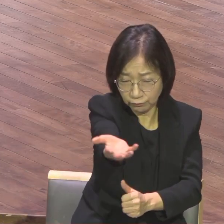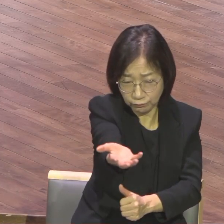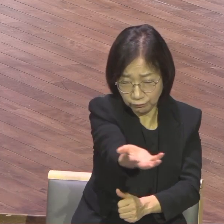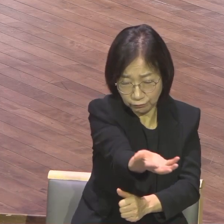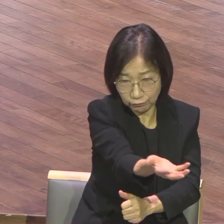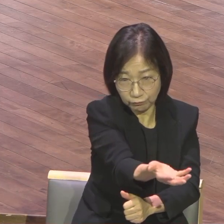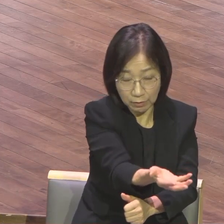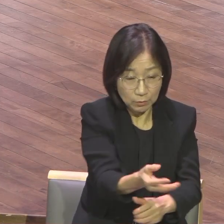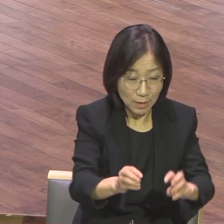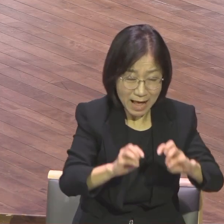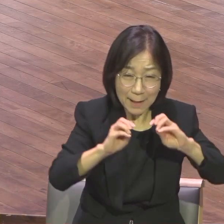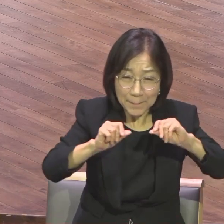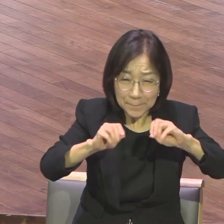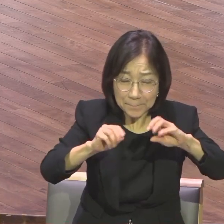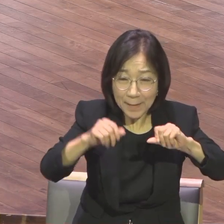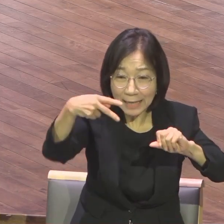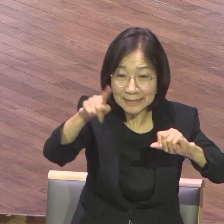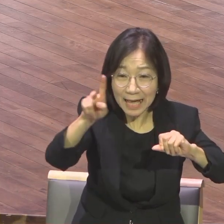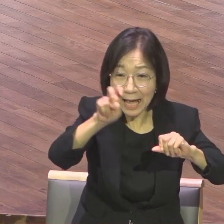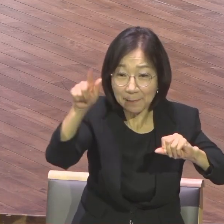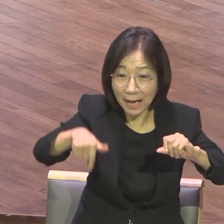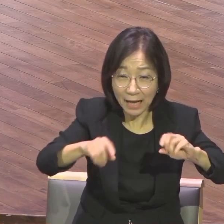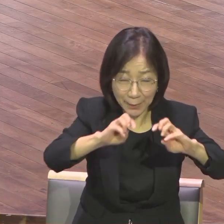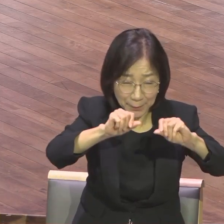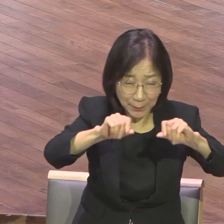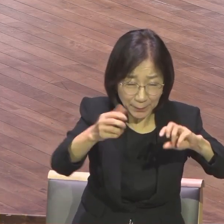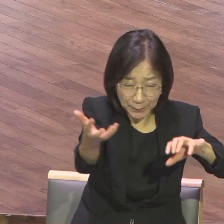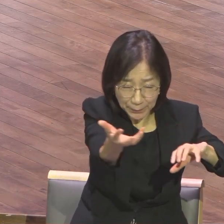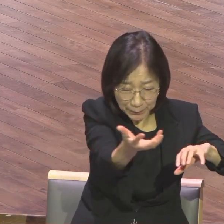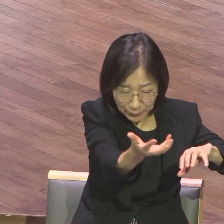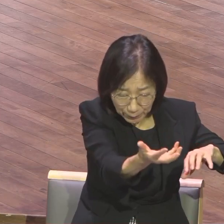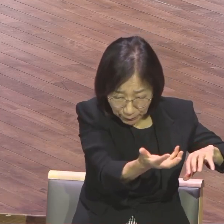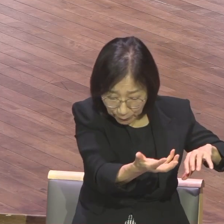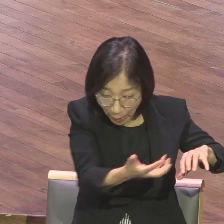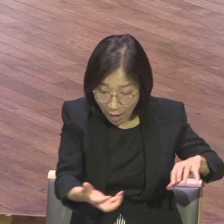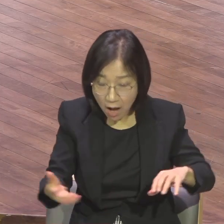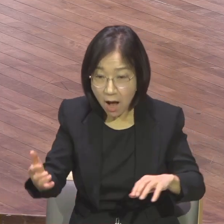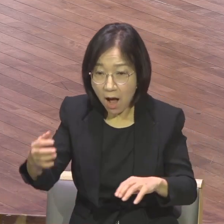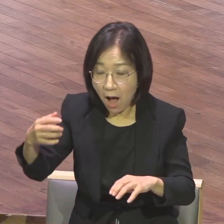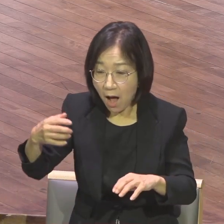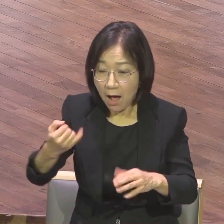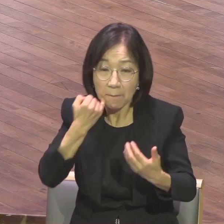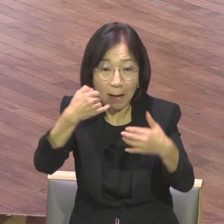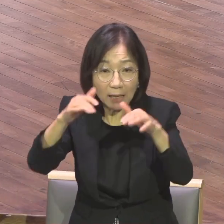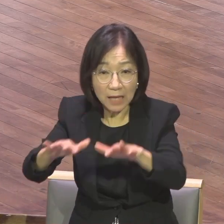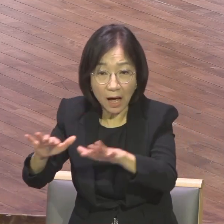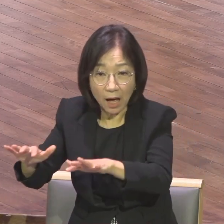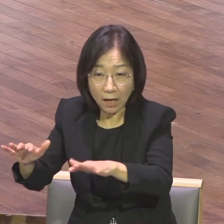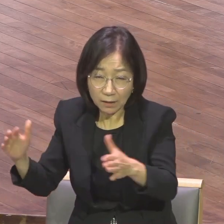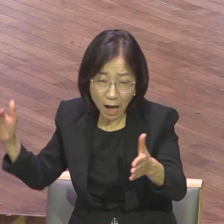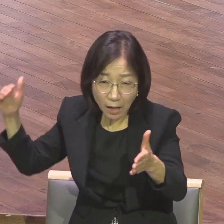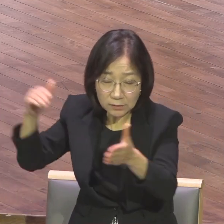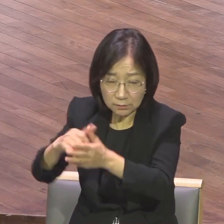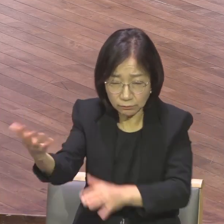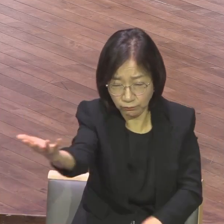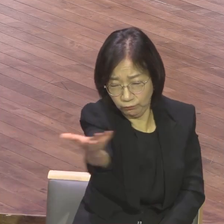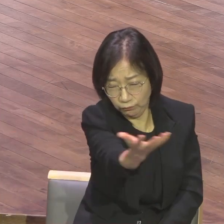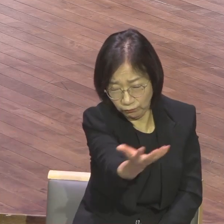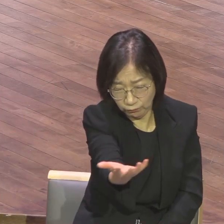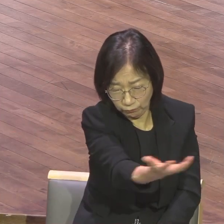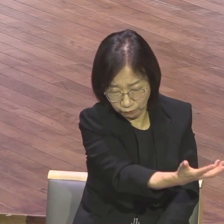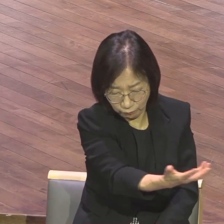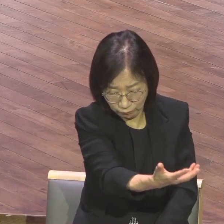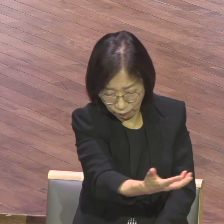그냥 옥토로 만들고 마침내 사해 바다와 같이 죽어가는 바다를 살려내는 역사를 일으킨 것을 보았어요.